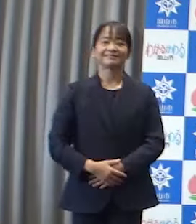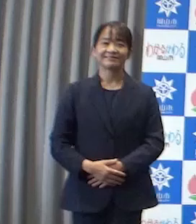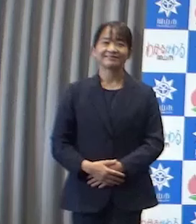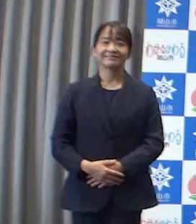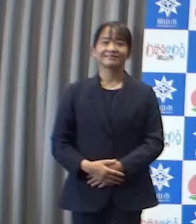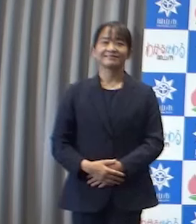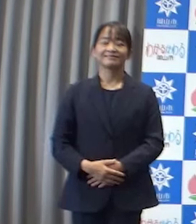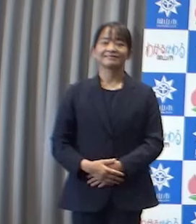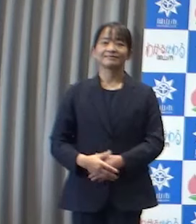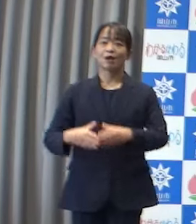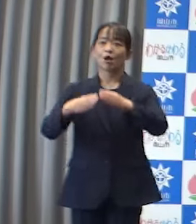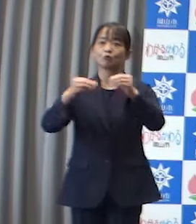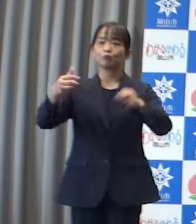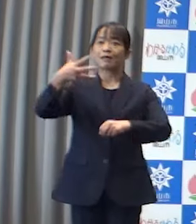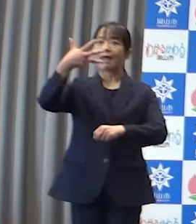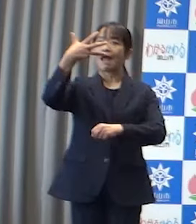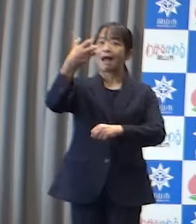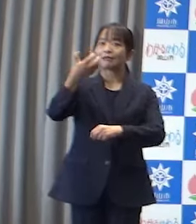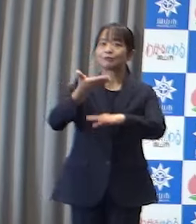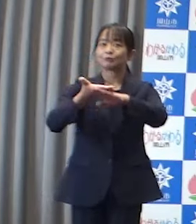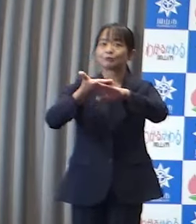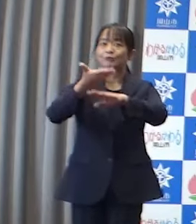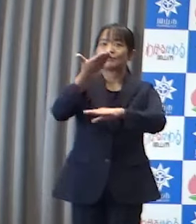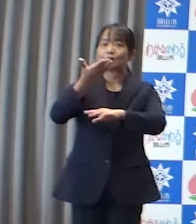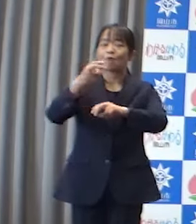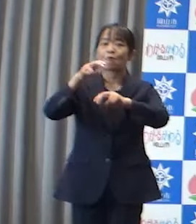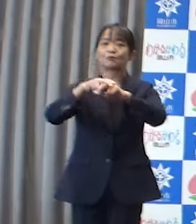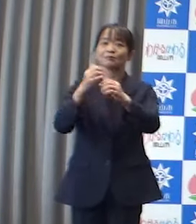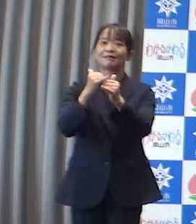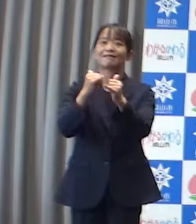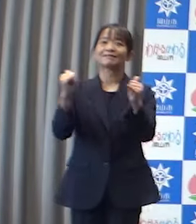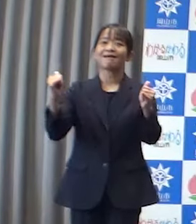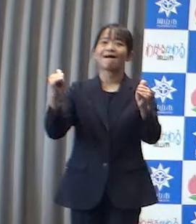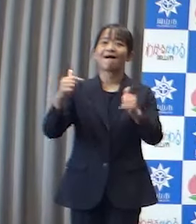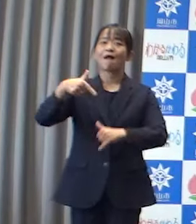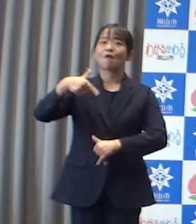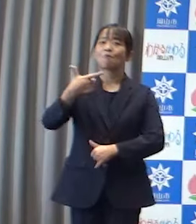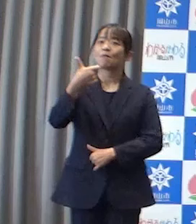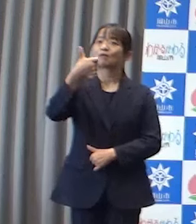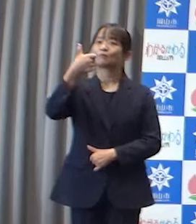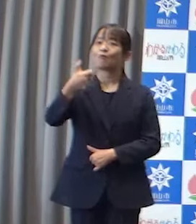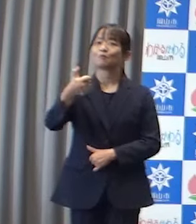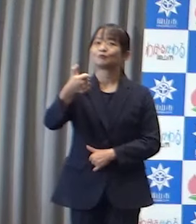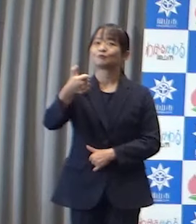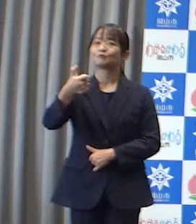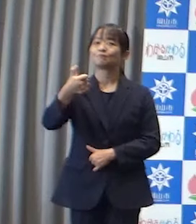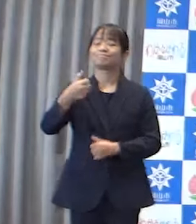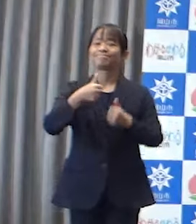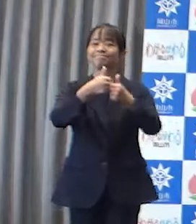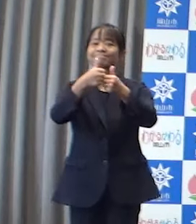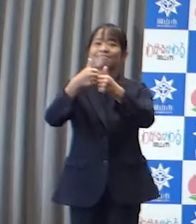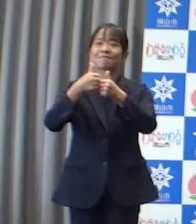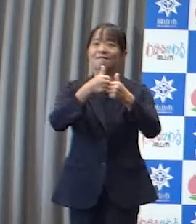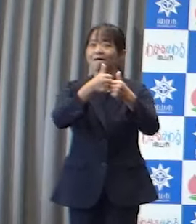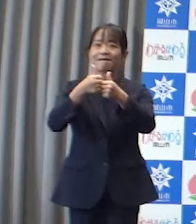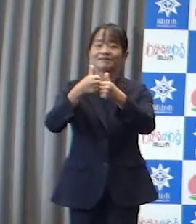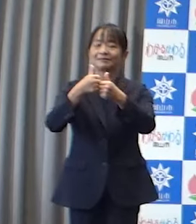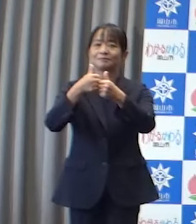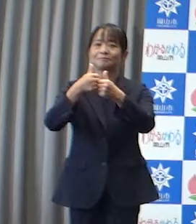80カ国以上650人が集まって、会議をさせていただきました。